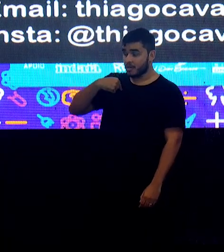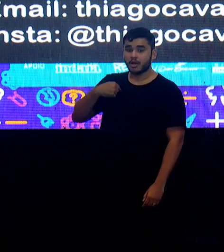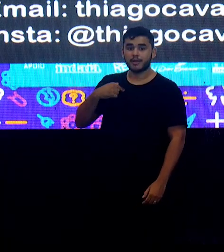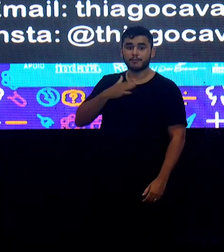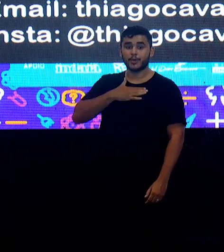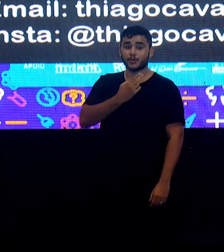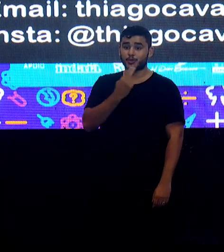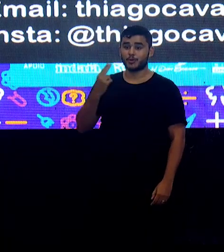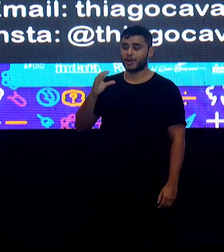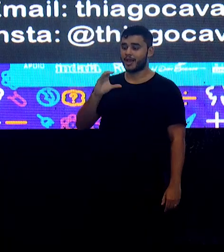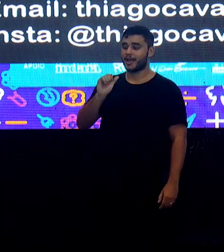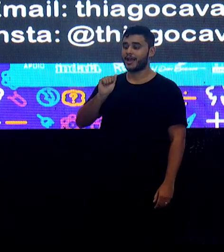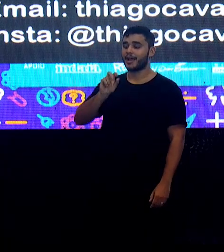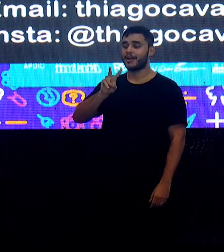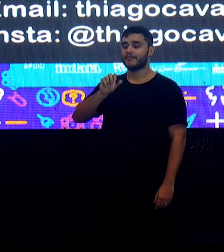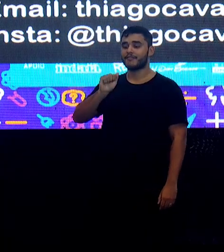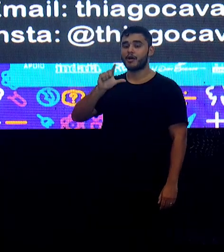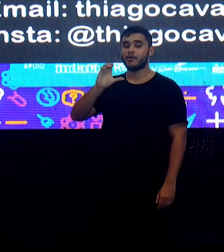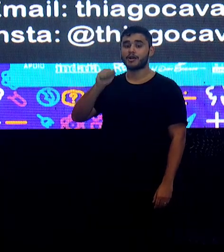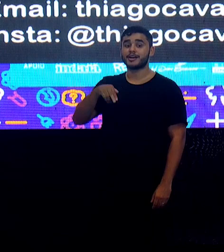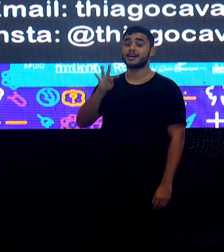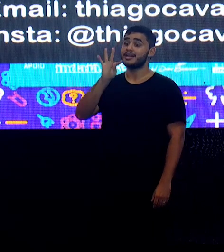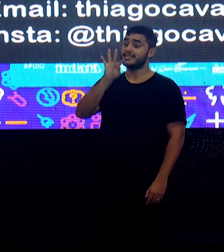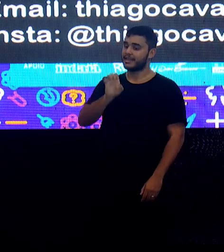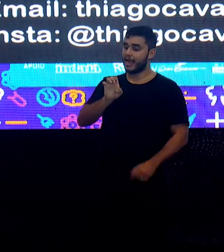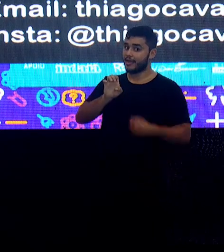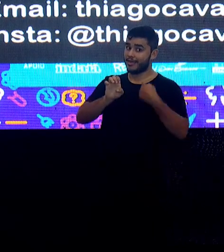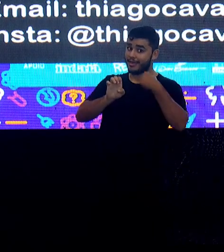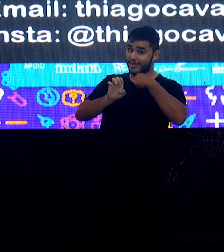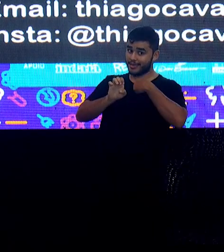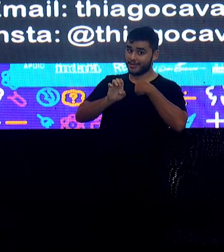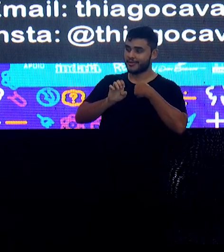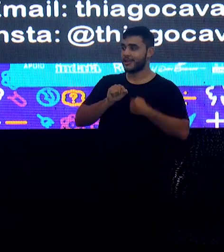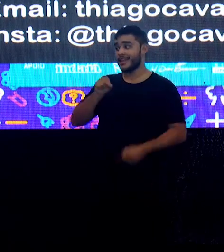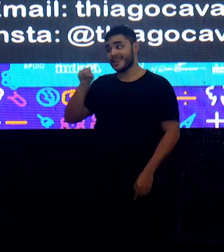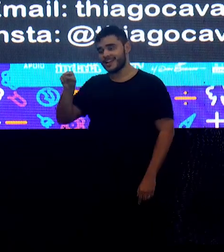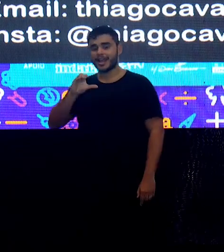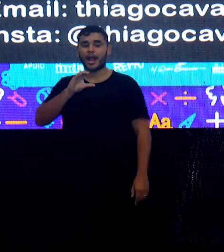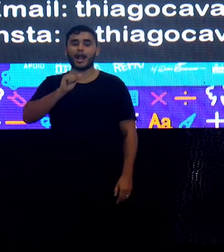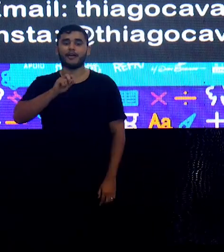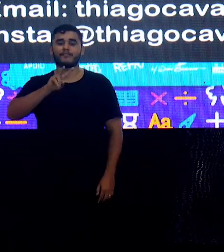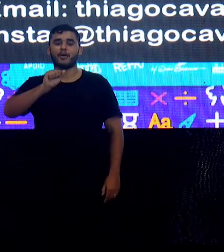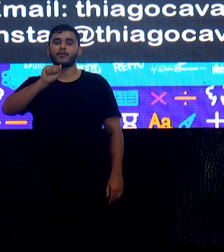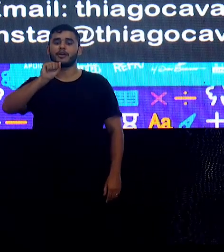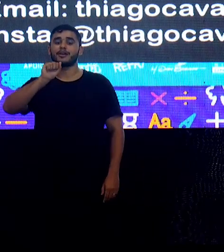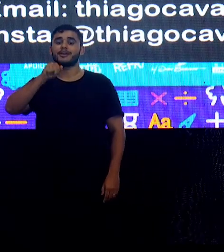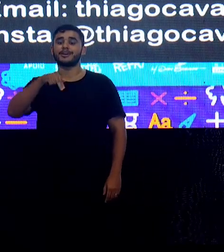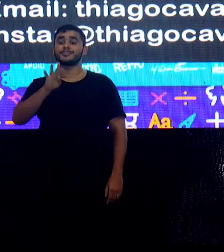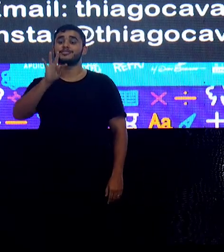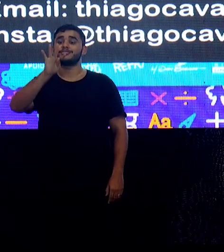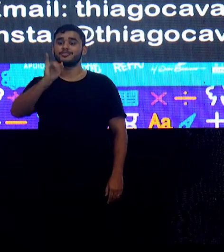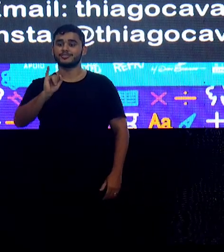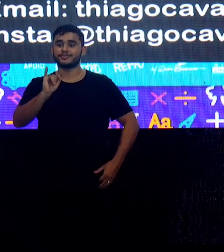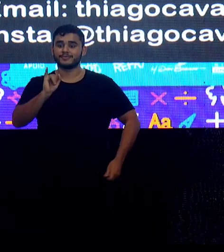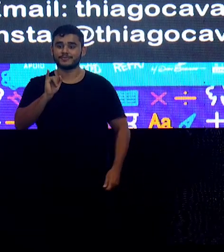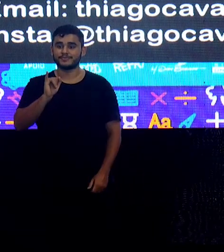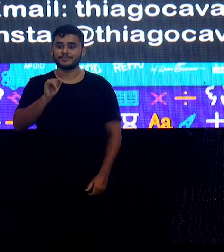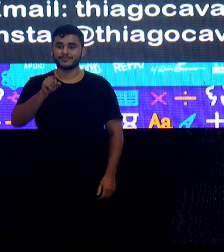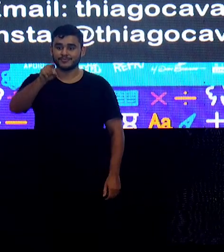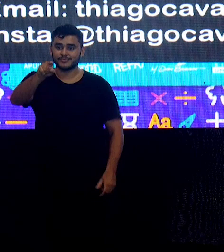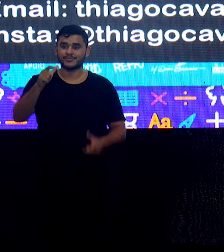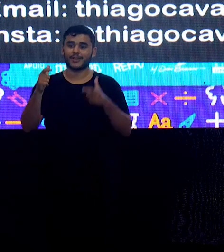É por isso que eu não gosto do Cavalcante, que essa vocação eu não carrego, né? Só para tirar dúvida, tu é do Zé